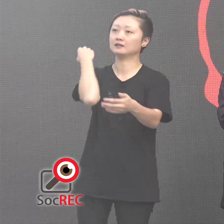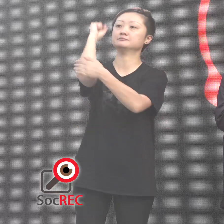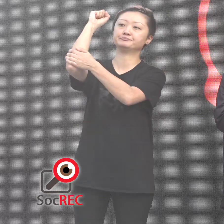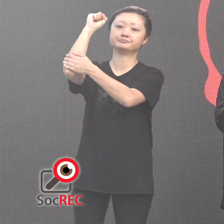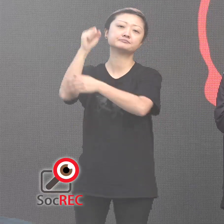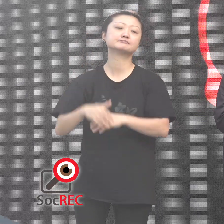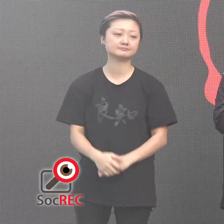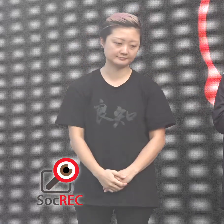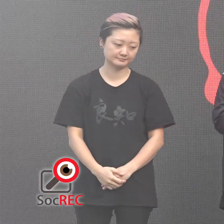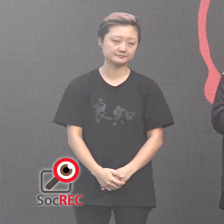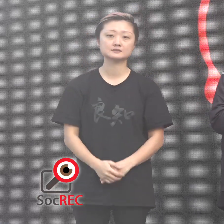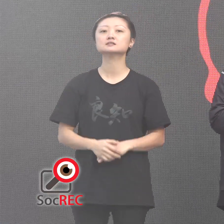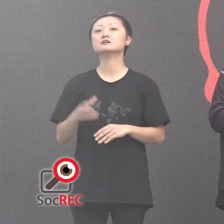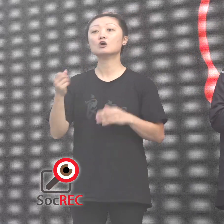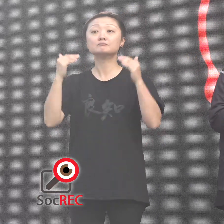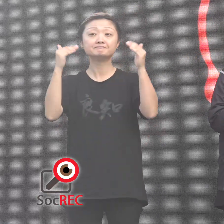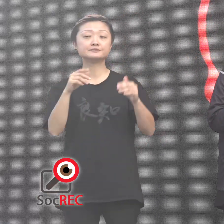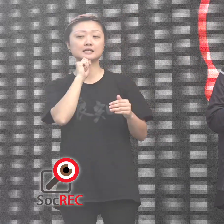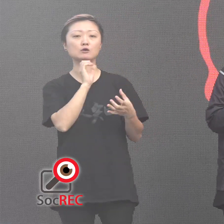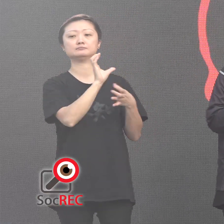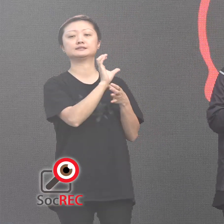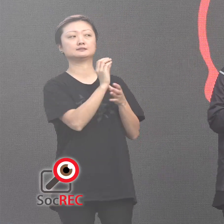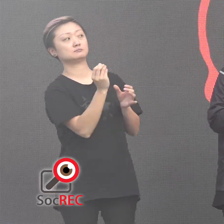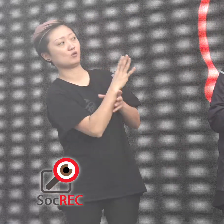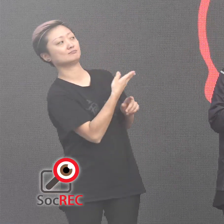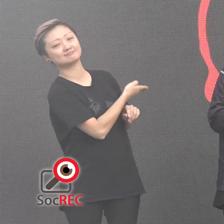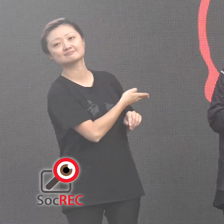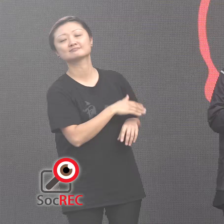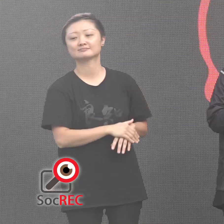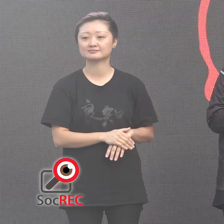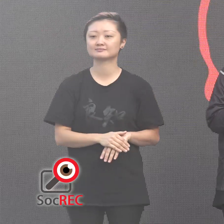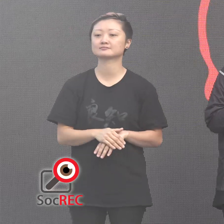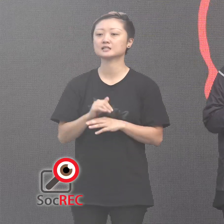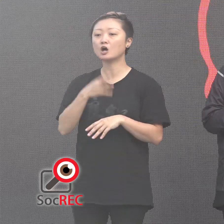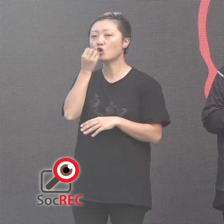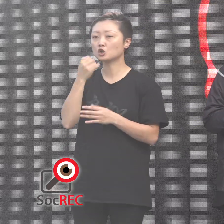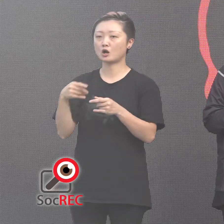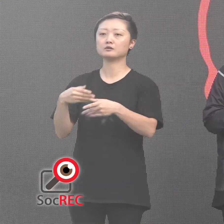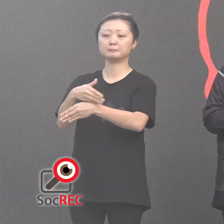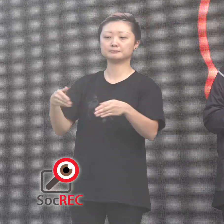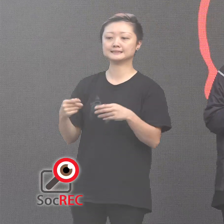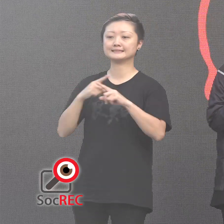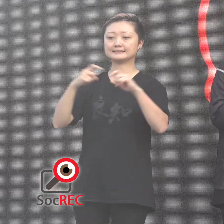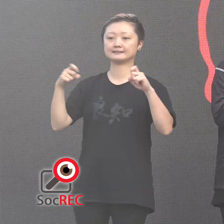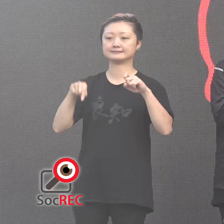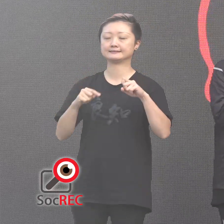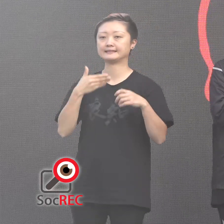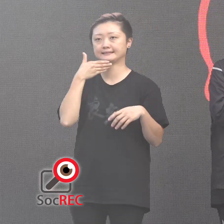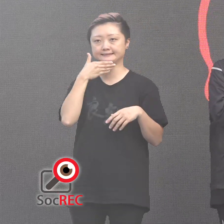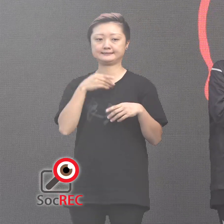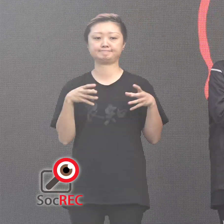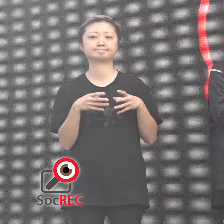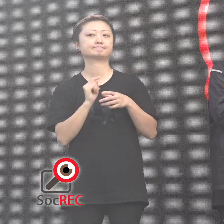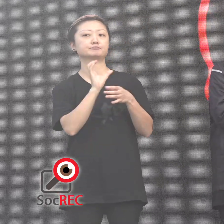命！我們現在再一次看回香港邊城青年為我們製作的短片。